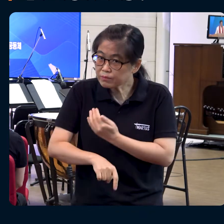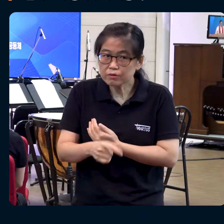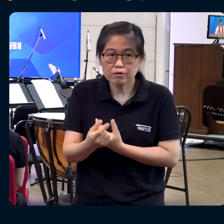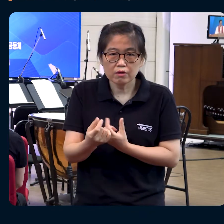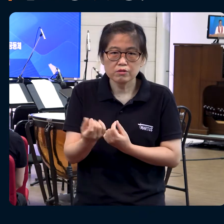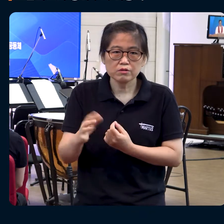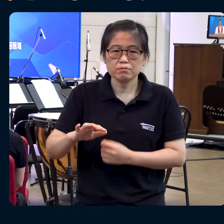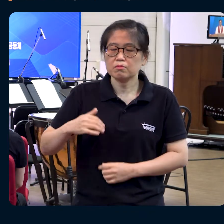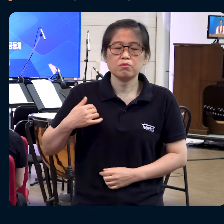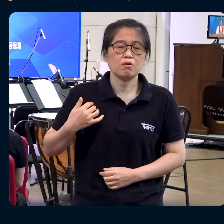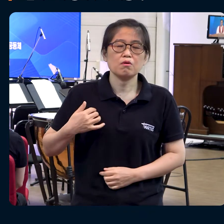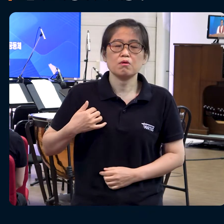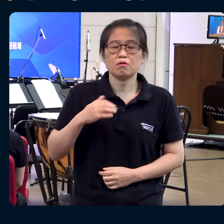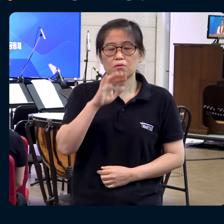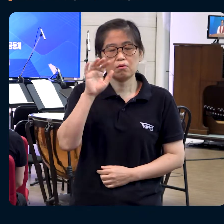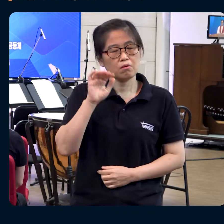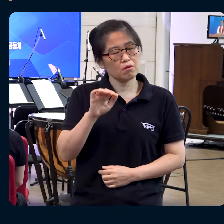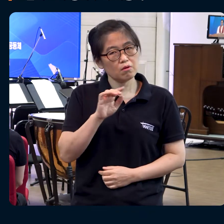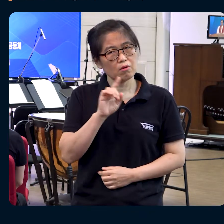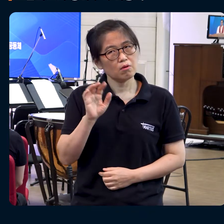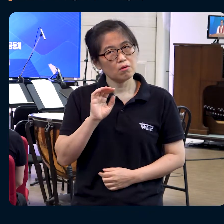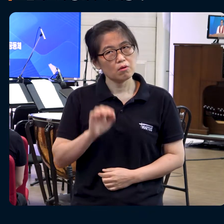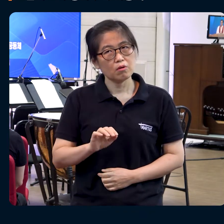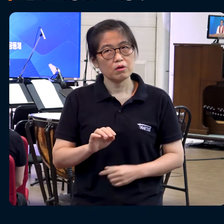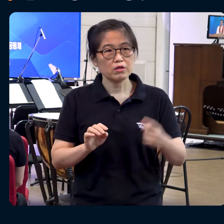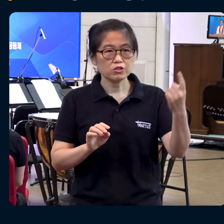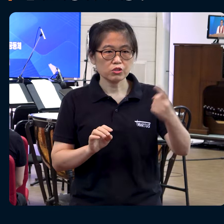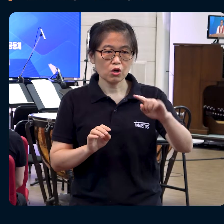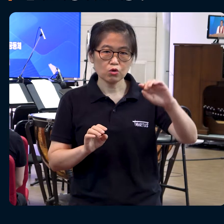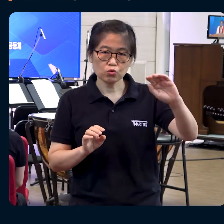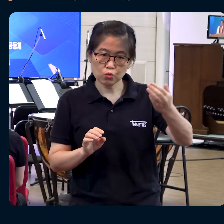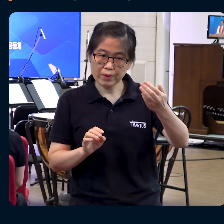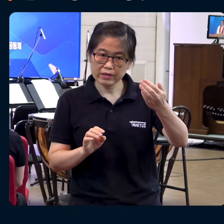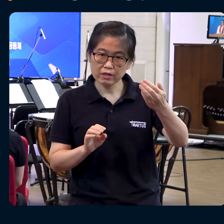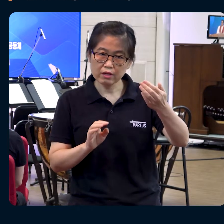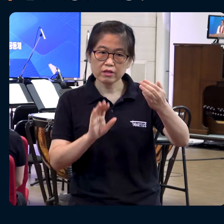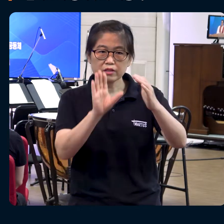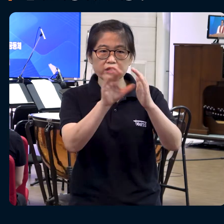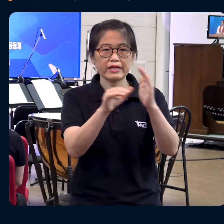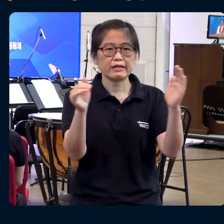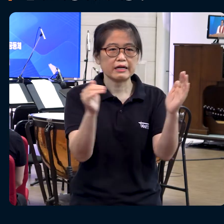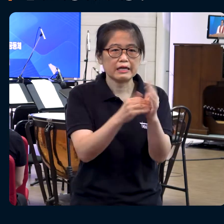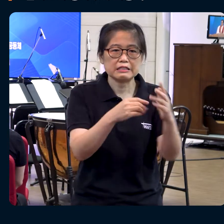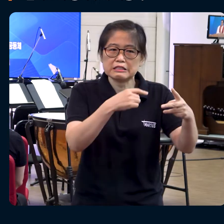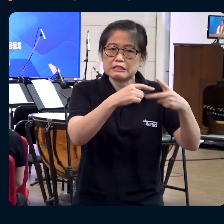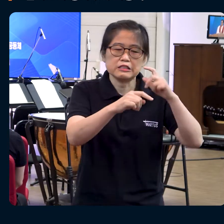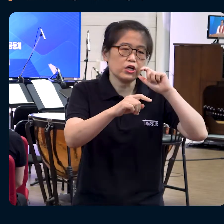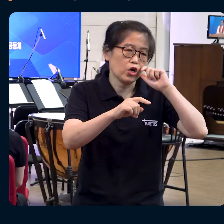의미가 뭔지를 알 수가 없는 거예요. 적어도 1900년도 중반까지는 그랬습니다.